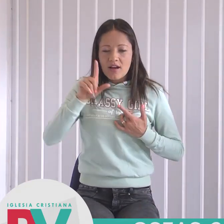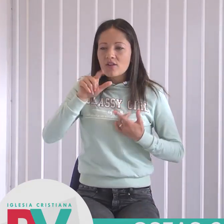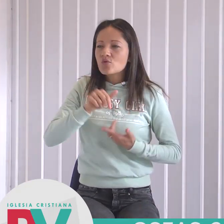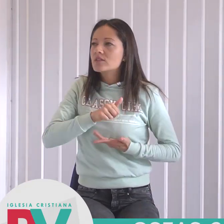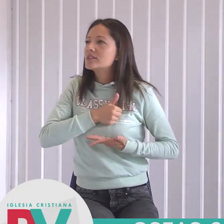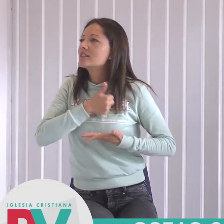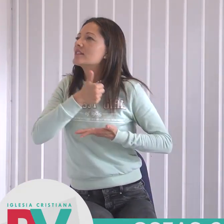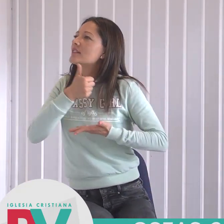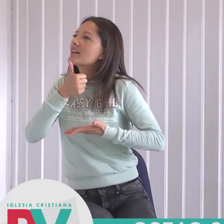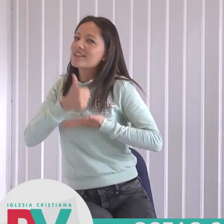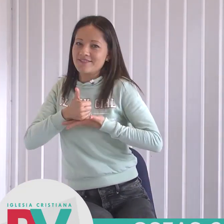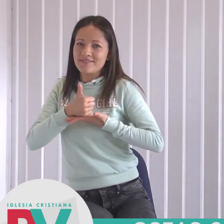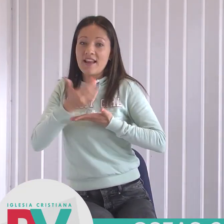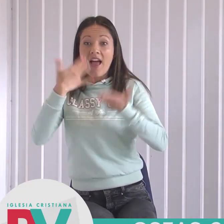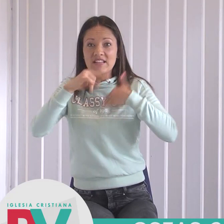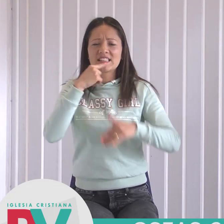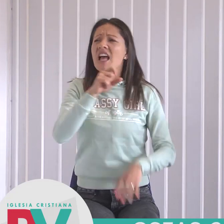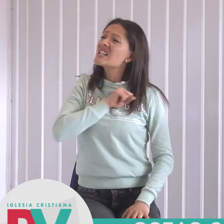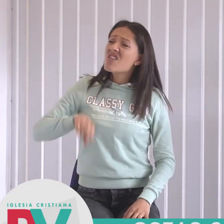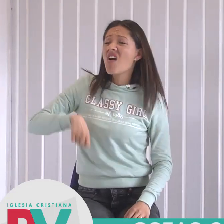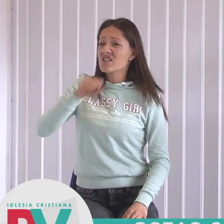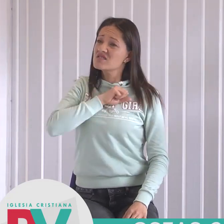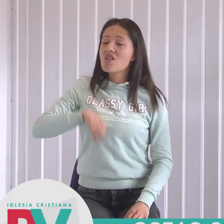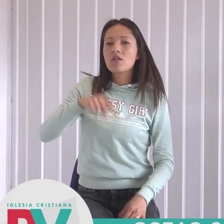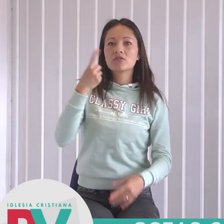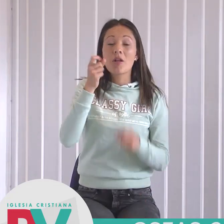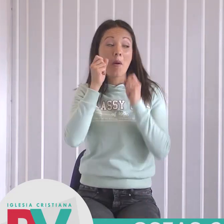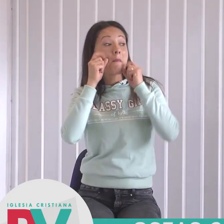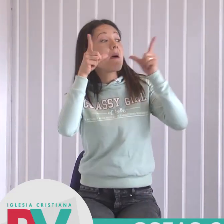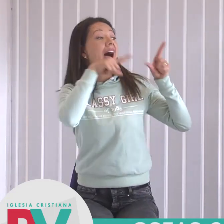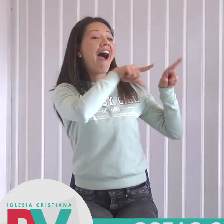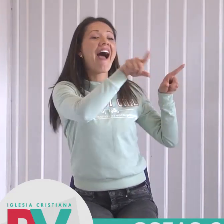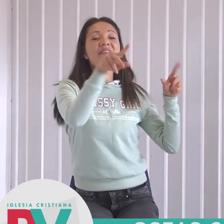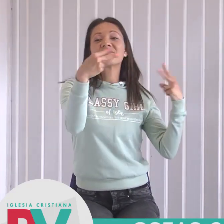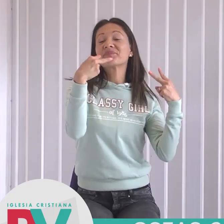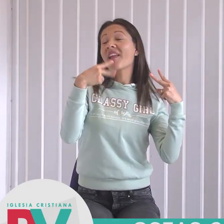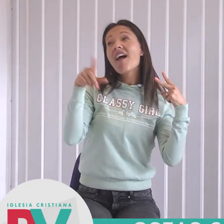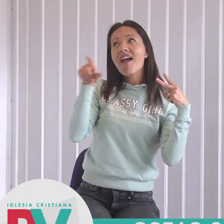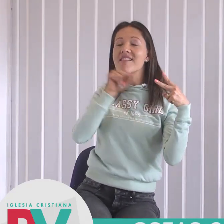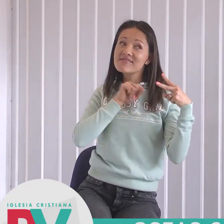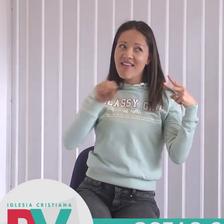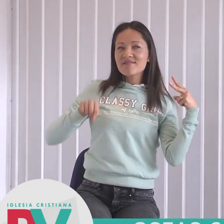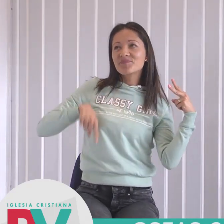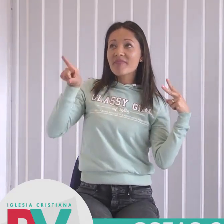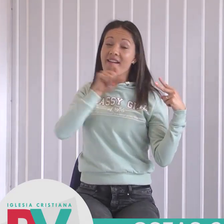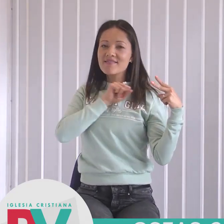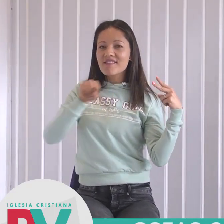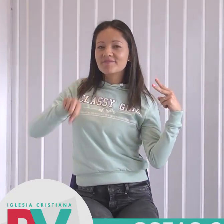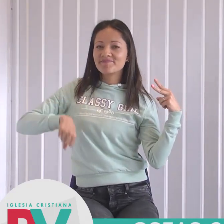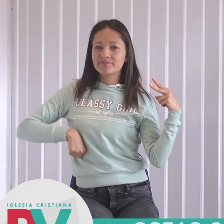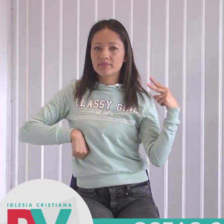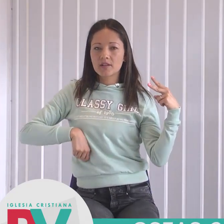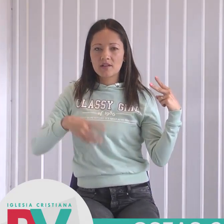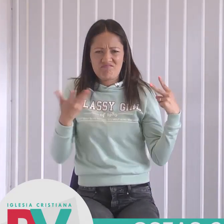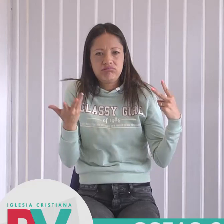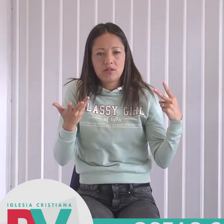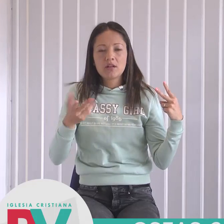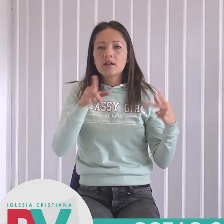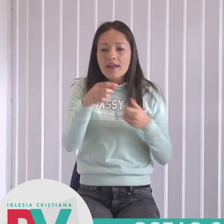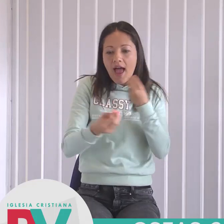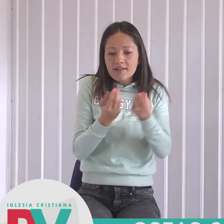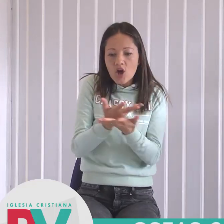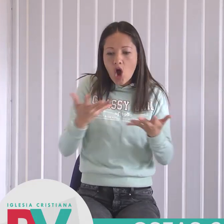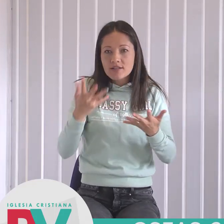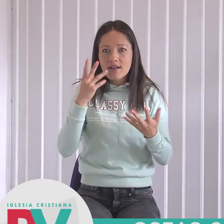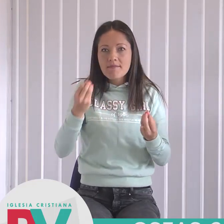A veces cuando nosotros decimos Señor, Señor, lo que queremos es impresionar a los demás. Ay, que ellos vean que yo sigo Señor, Señor. Y hacer las cosas